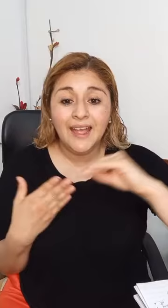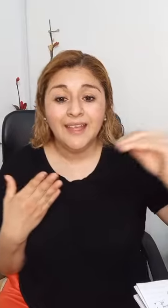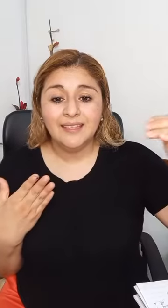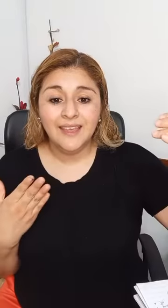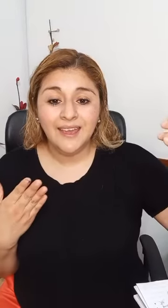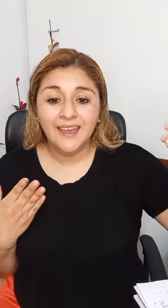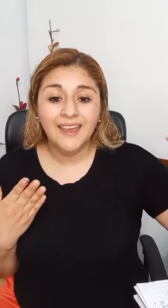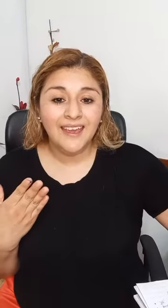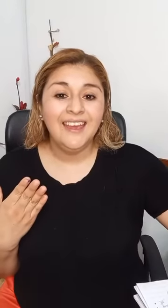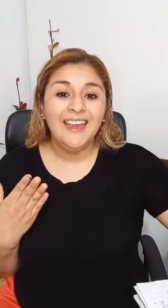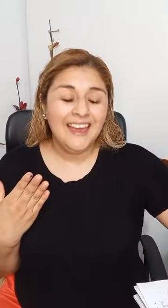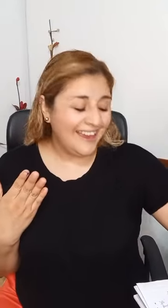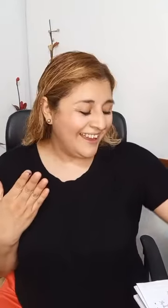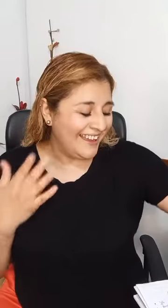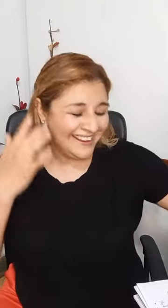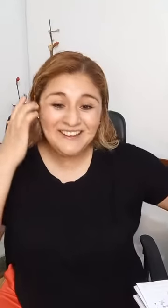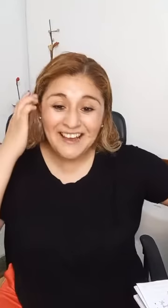tema de